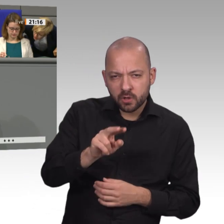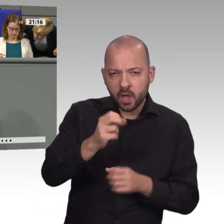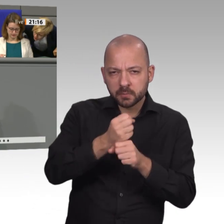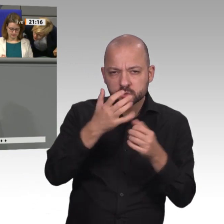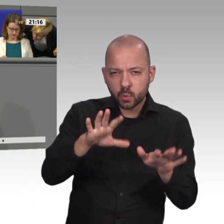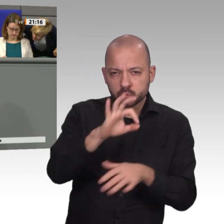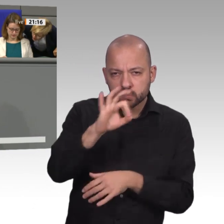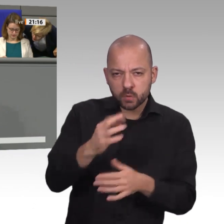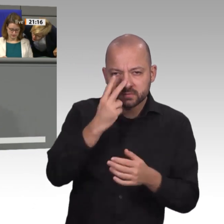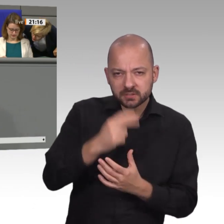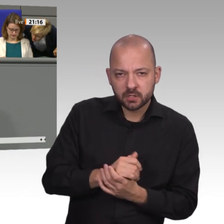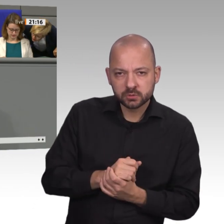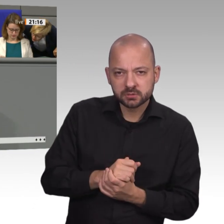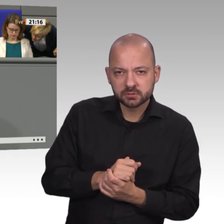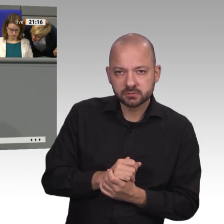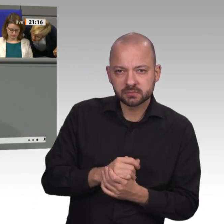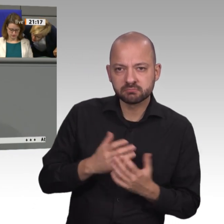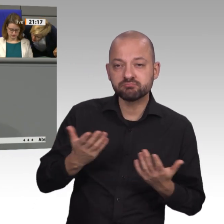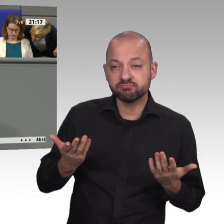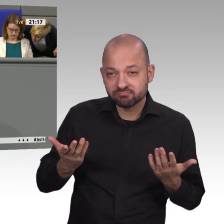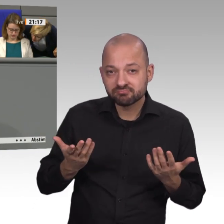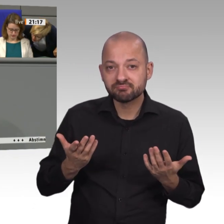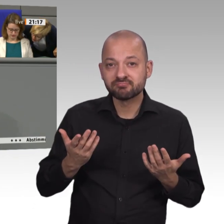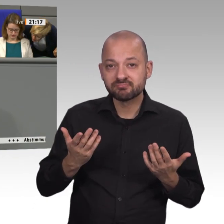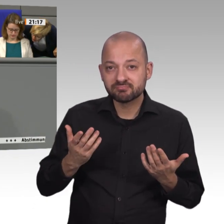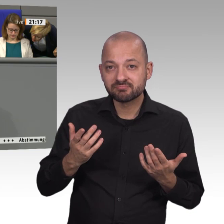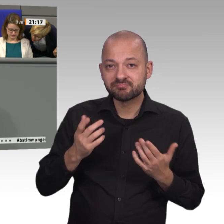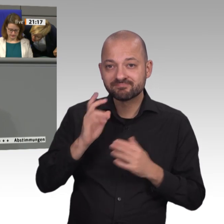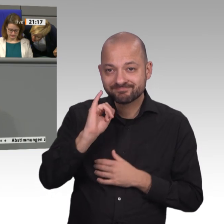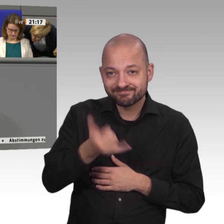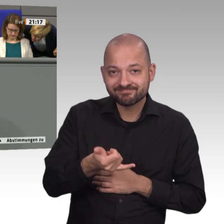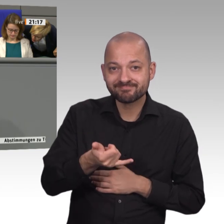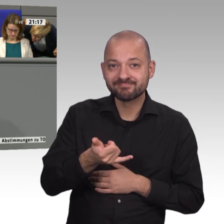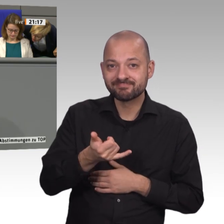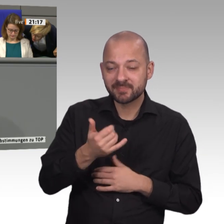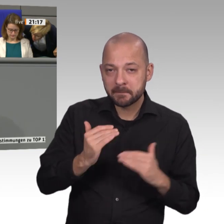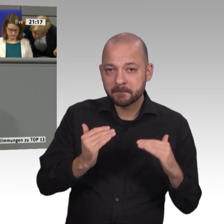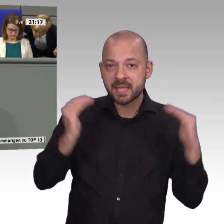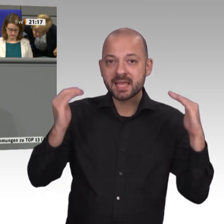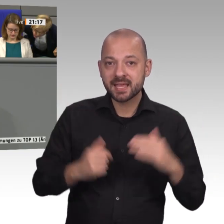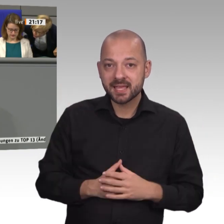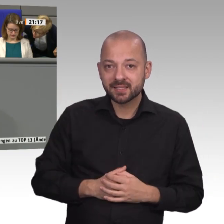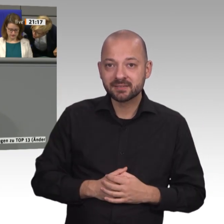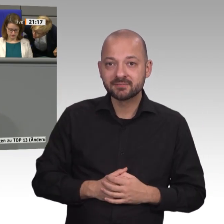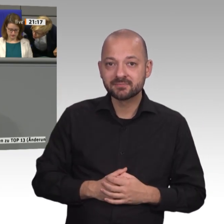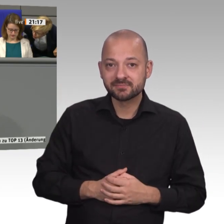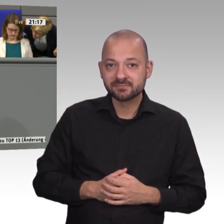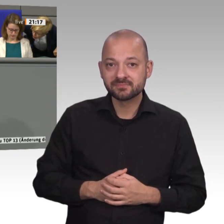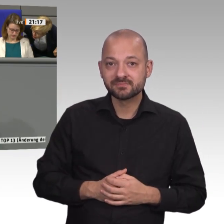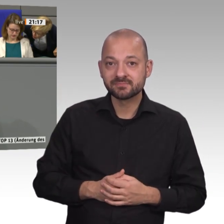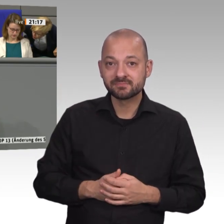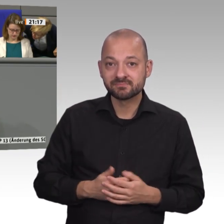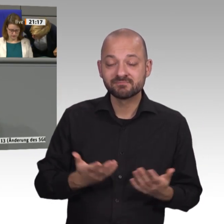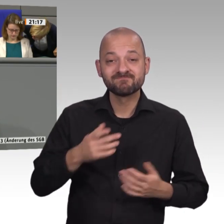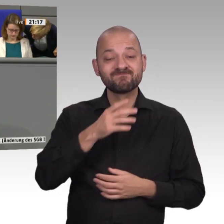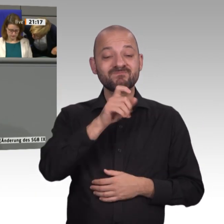Behinderung. Wollen wir diese Benachteiligung weiter dulden? Wollen wir diese Menschen allein und einzig der freien Wirtschaft überlassen? Die Linke sagt